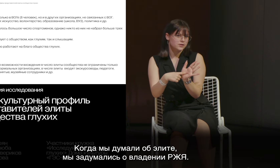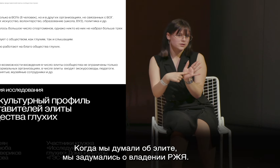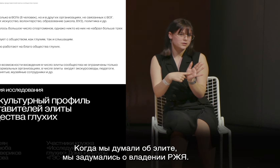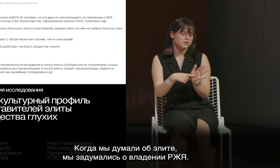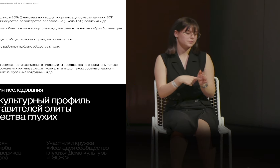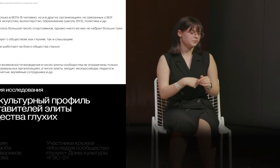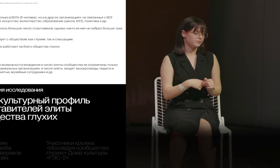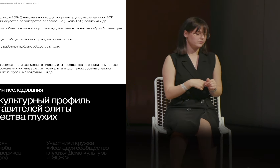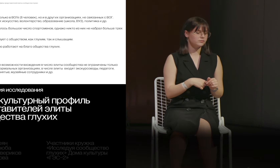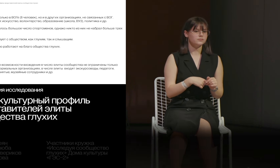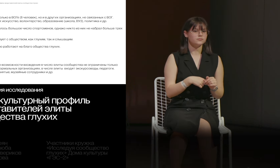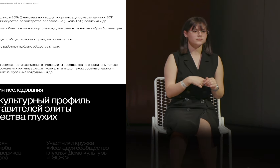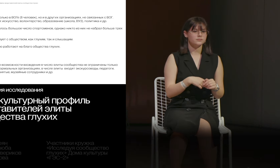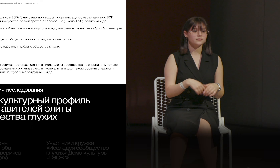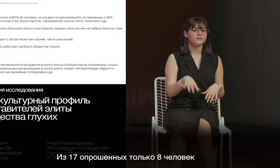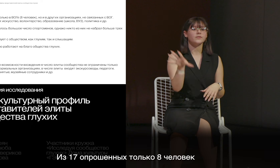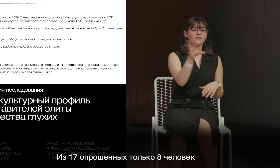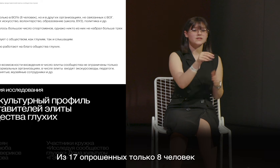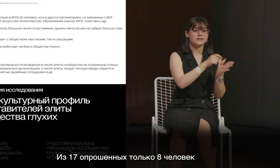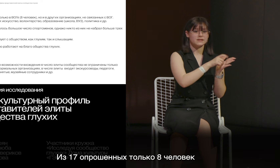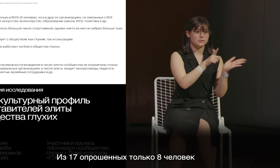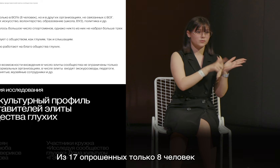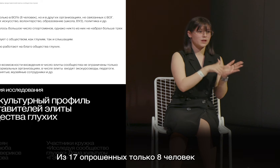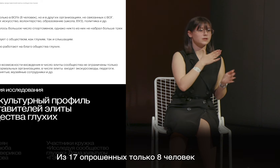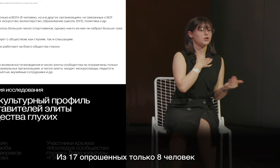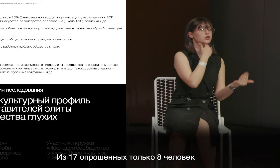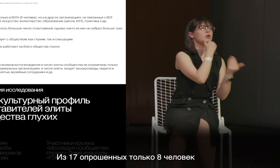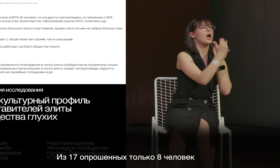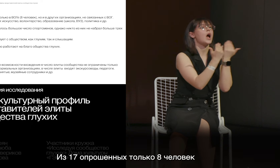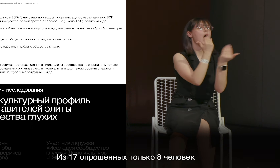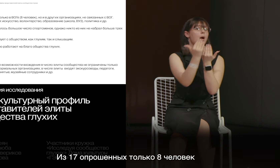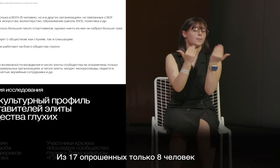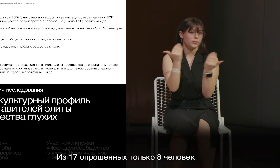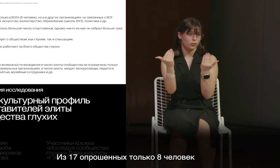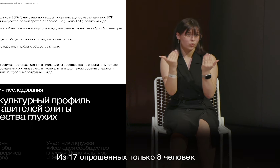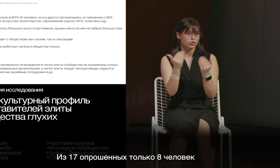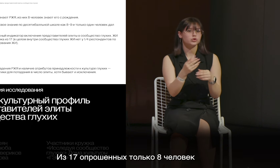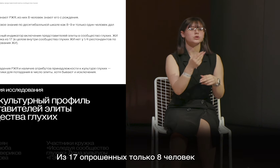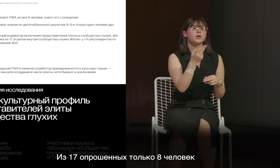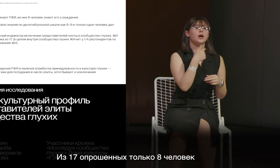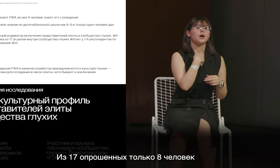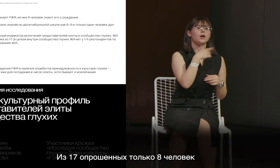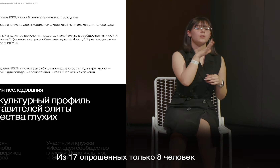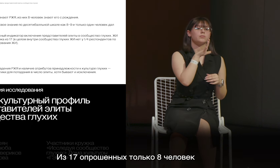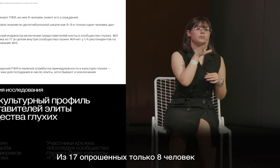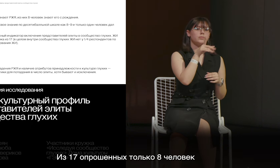подбирать эквивалент на русском жестовом языке. И все 17 опрошенных,